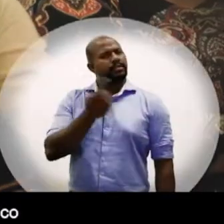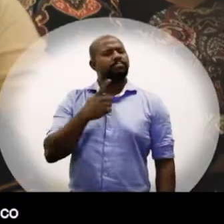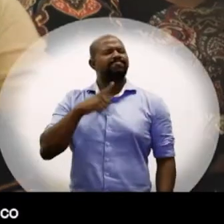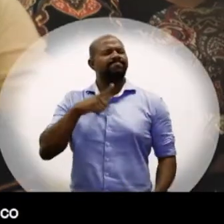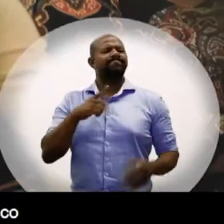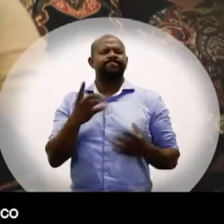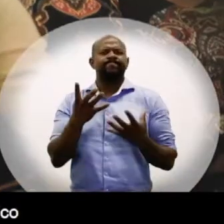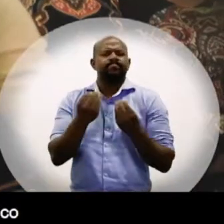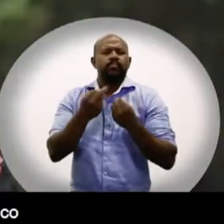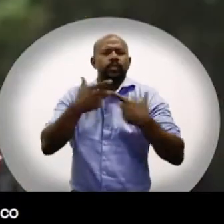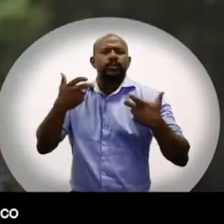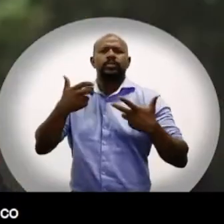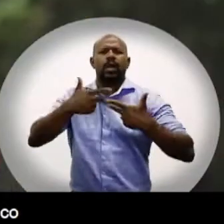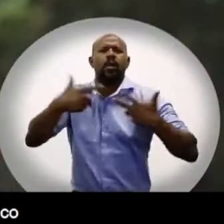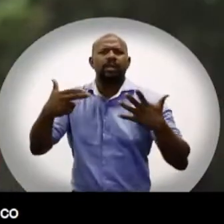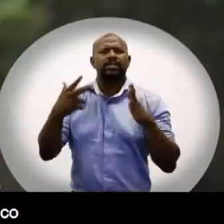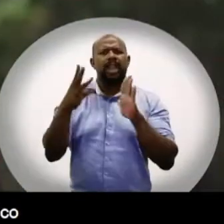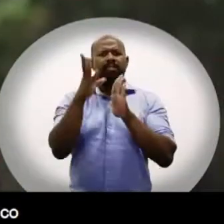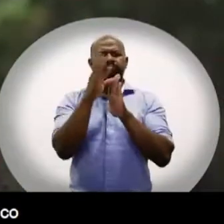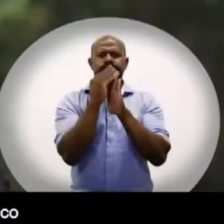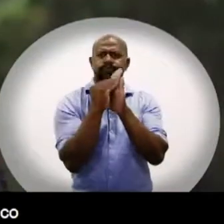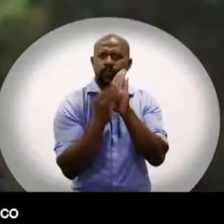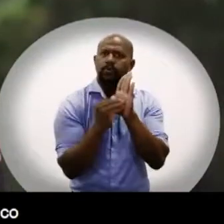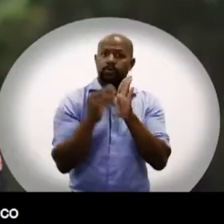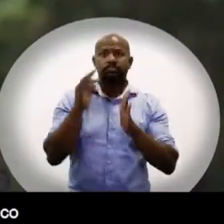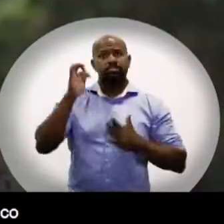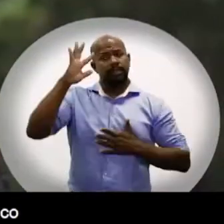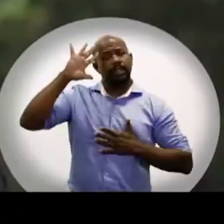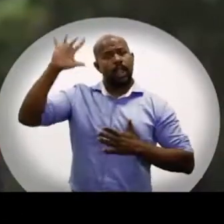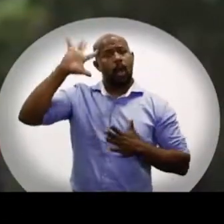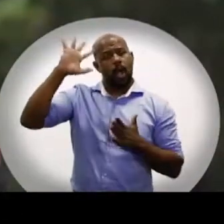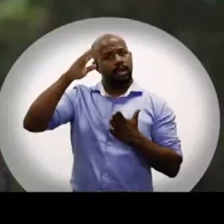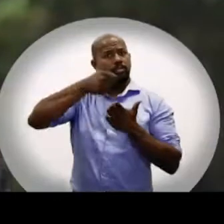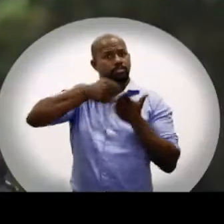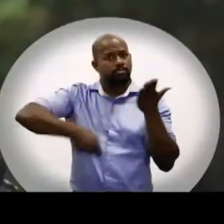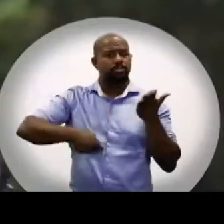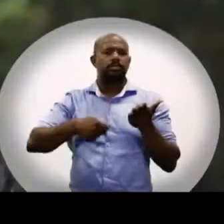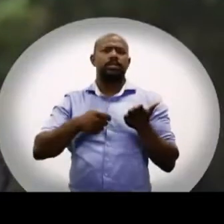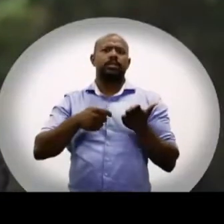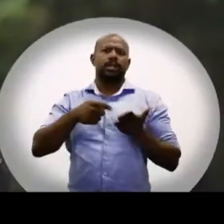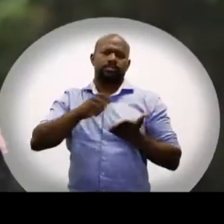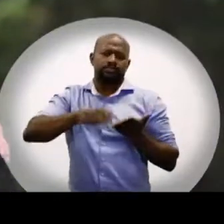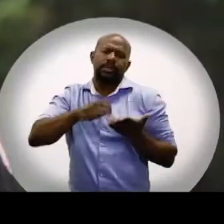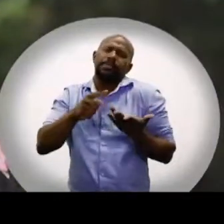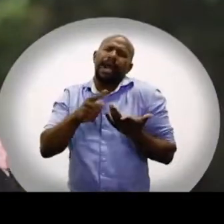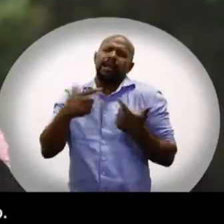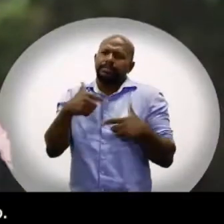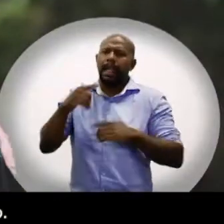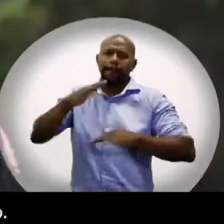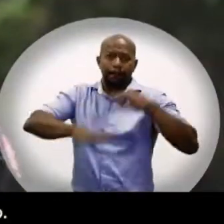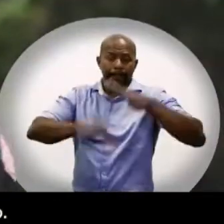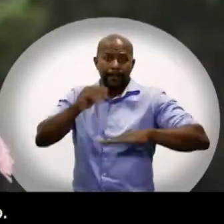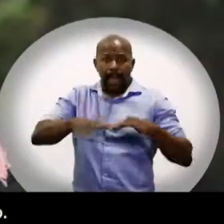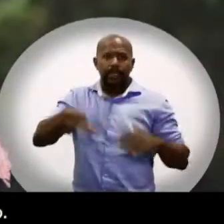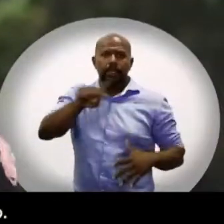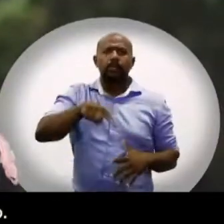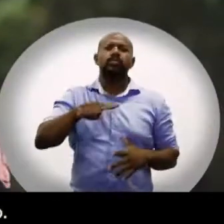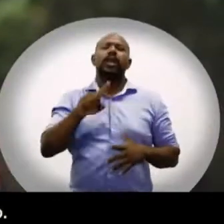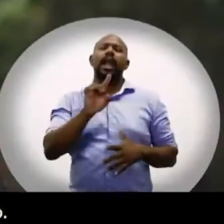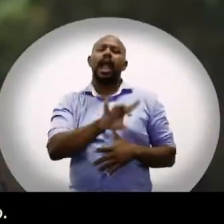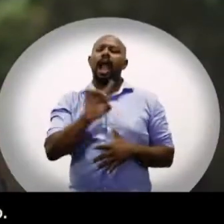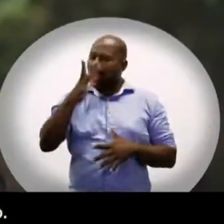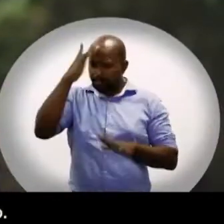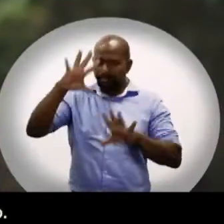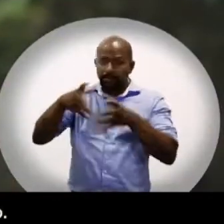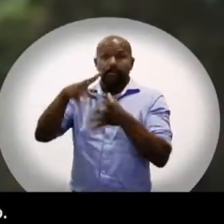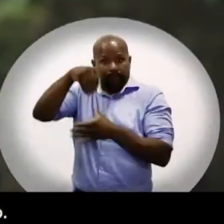A gente tem assim bastante subsídio teórico, né, para poder trabalhar na prática com os nossos